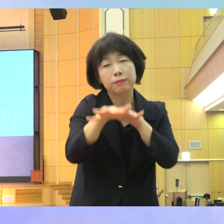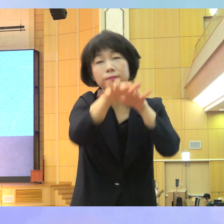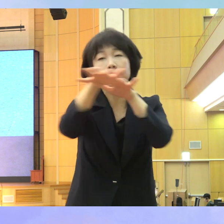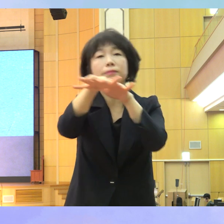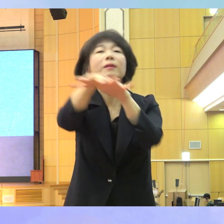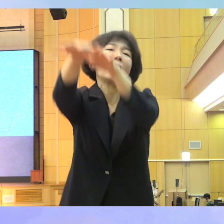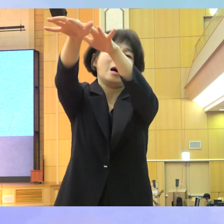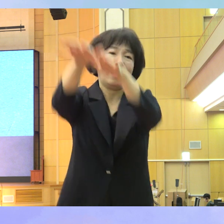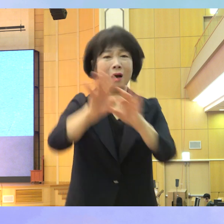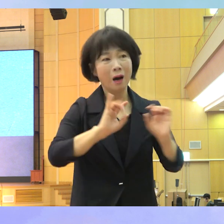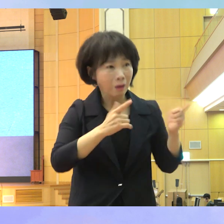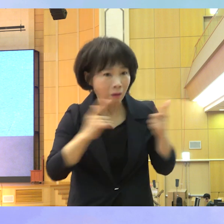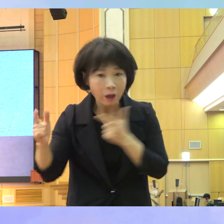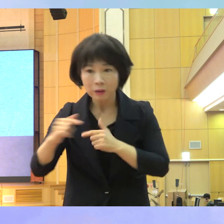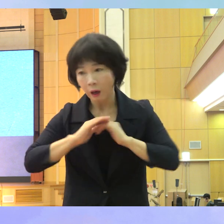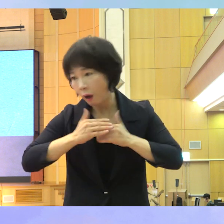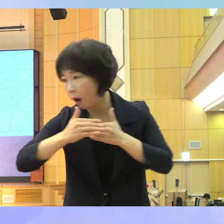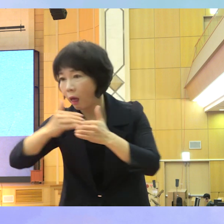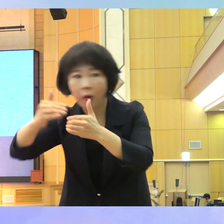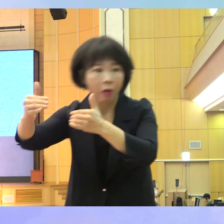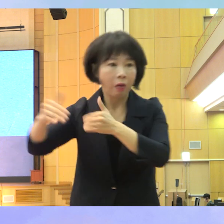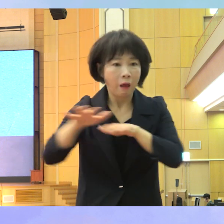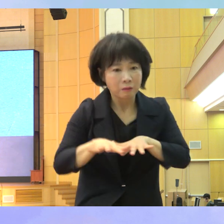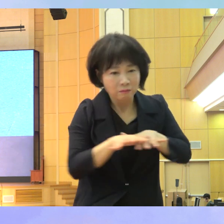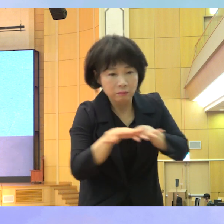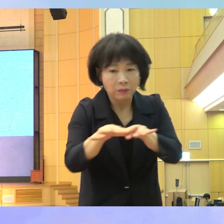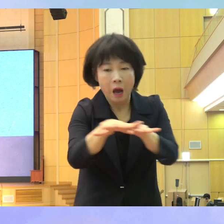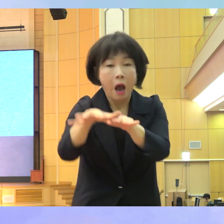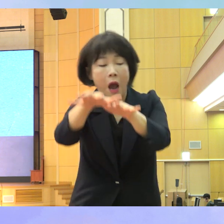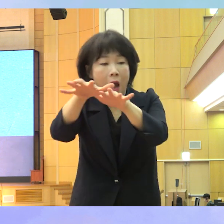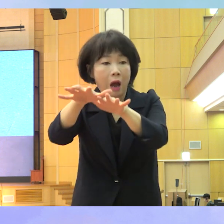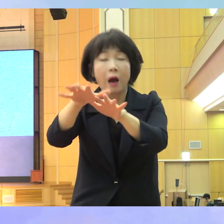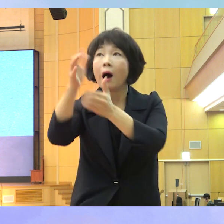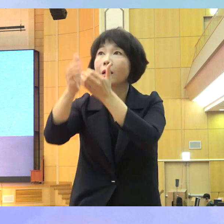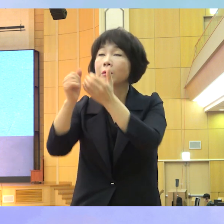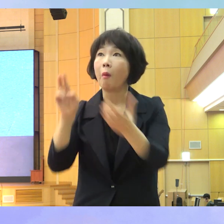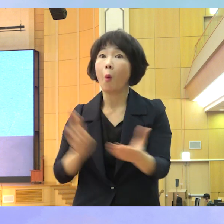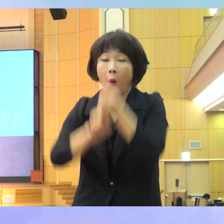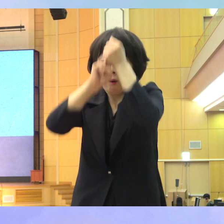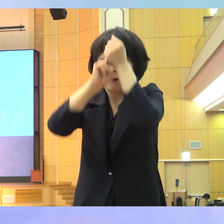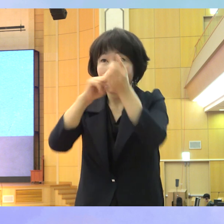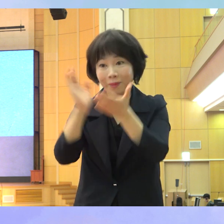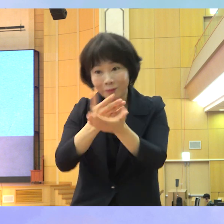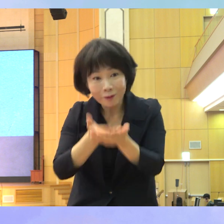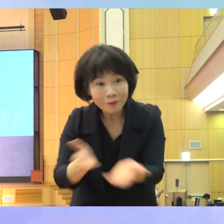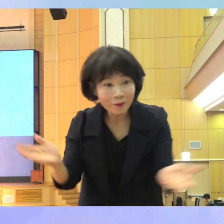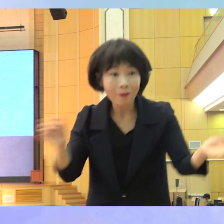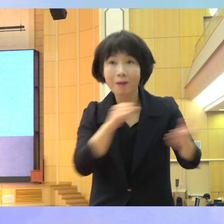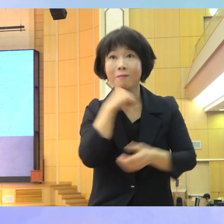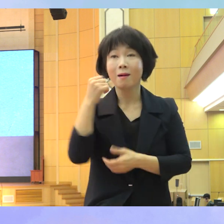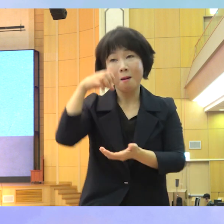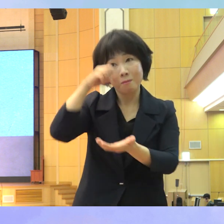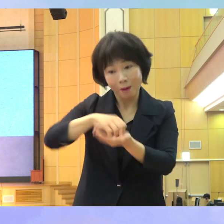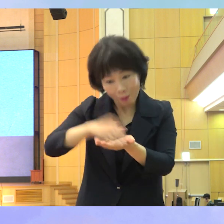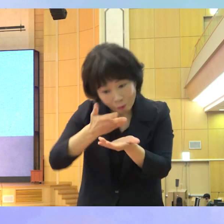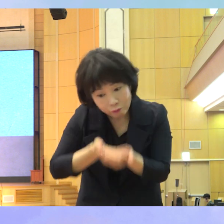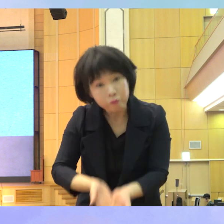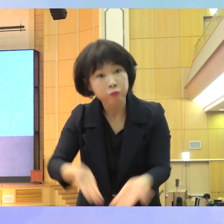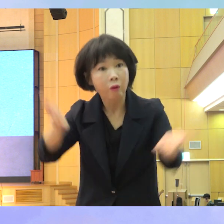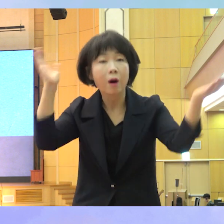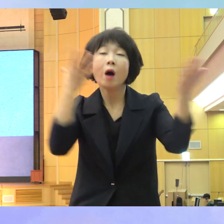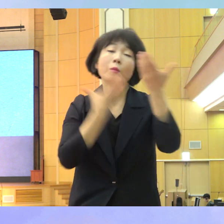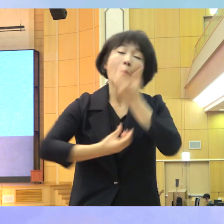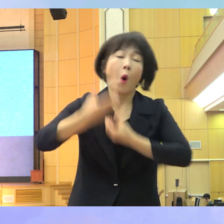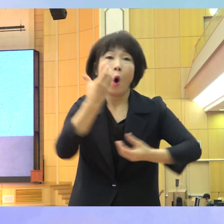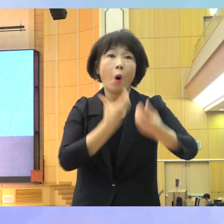통해서 여러 가지를 경험을 하고, 광야 생활을 경험하면서 하나님께서 만나를 내려주시고 메추라기를 내려주셔서 풍족함도